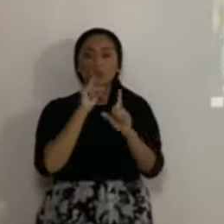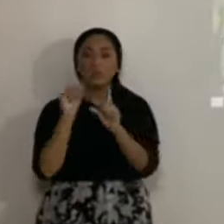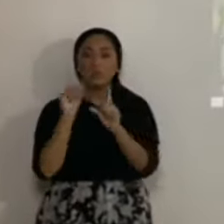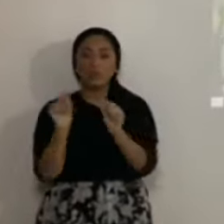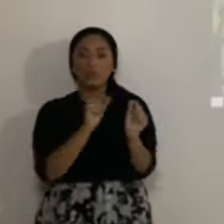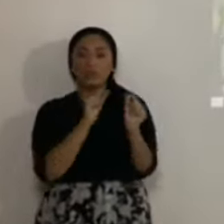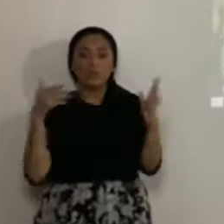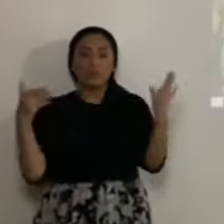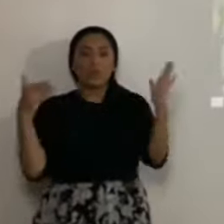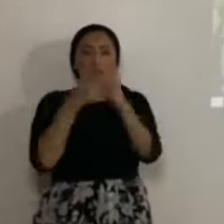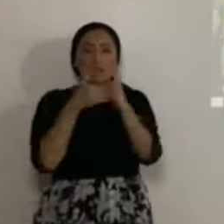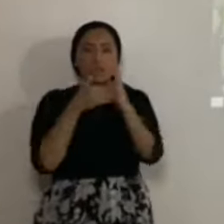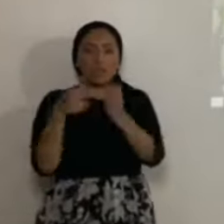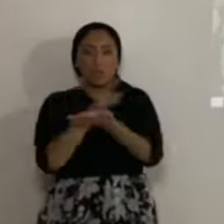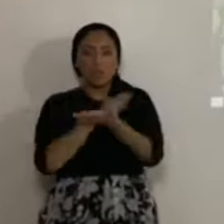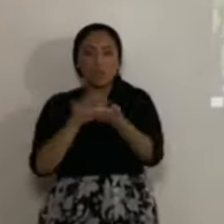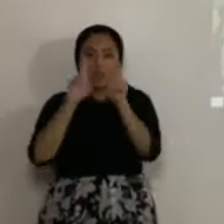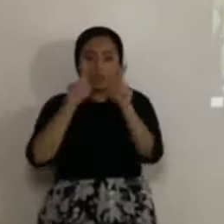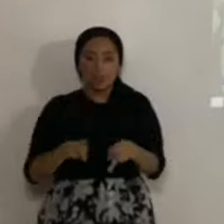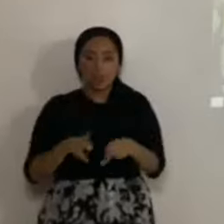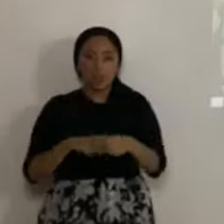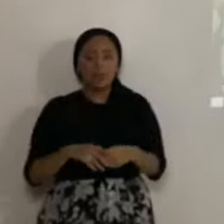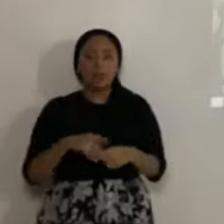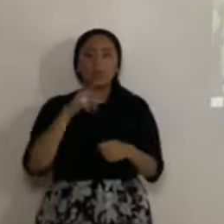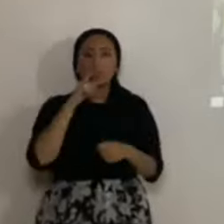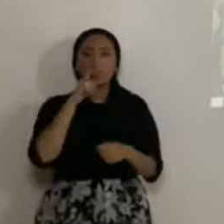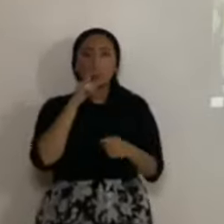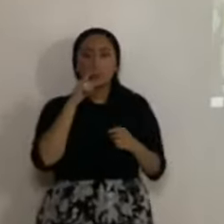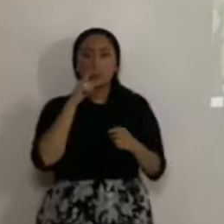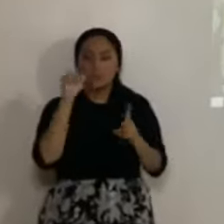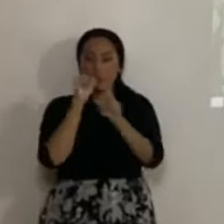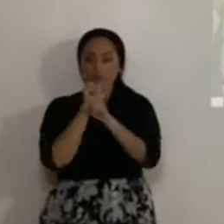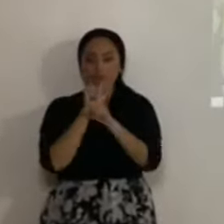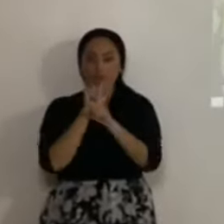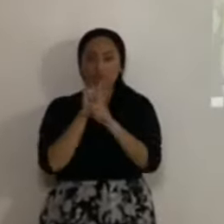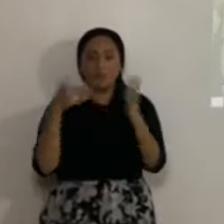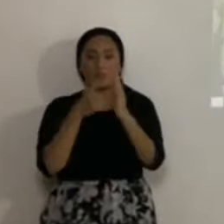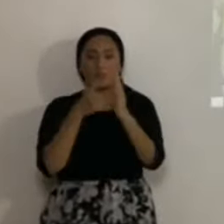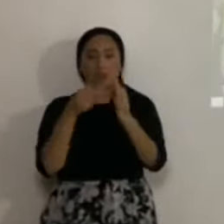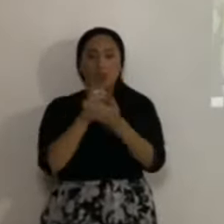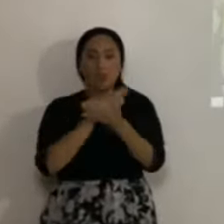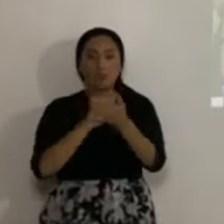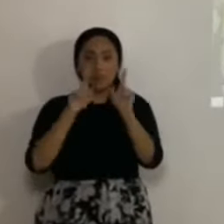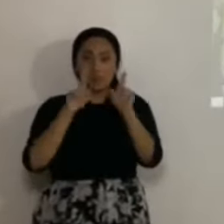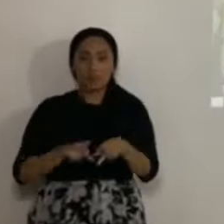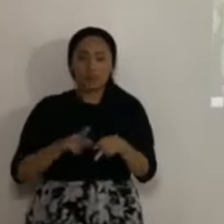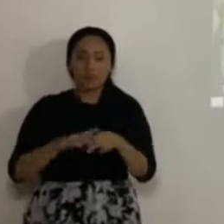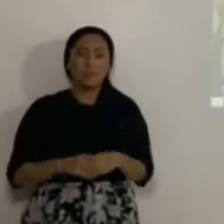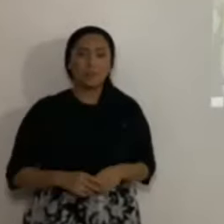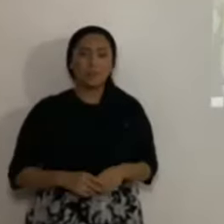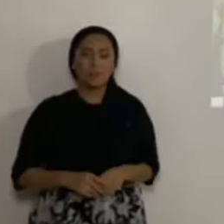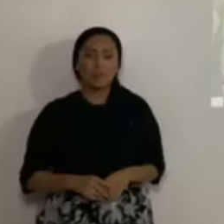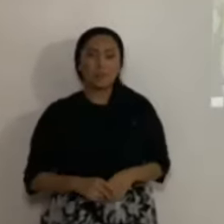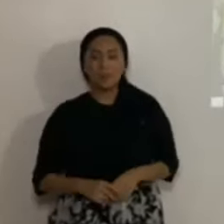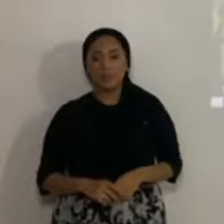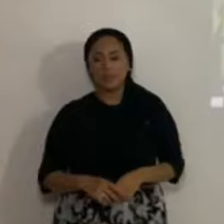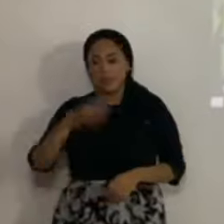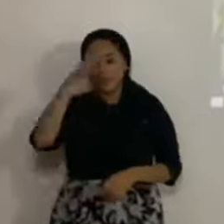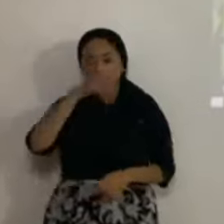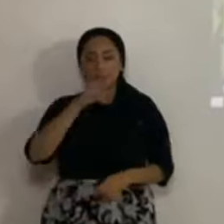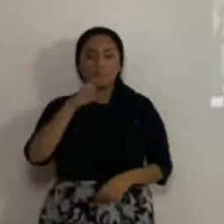contra los santos, aquel que difama contra los santos, los quedoshín, las